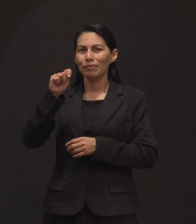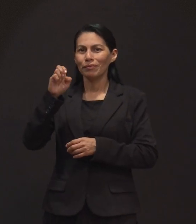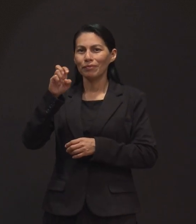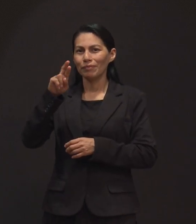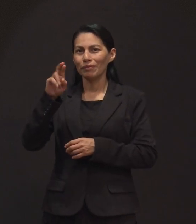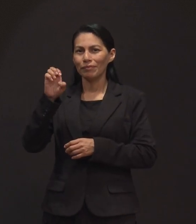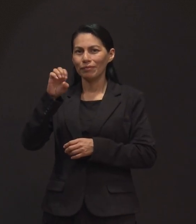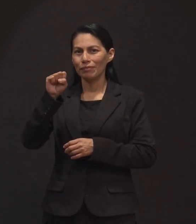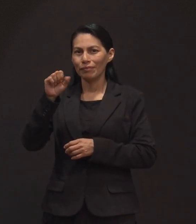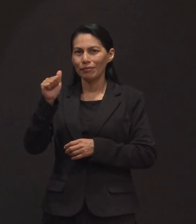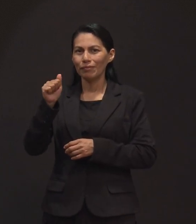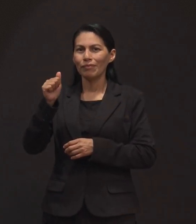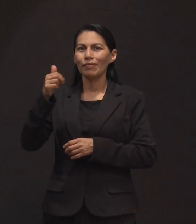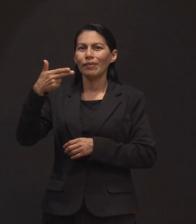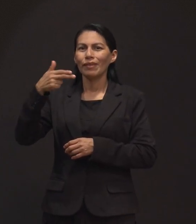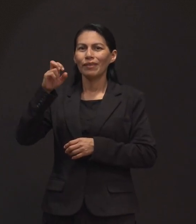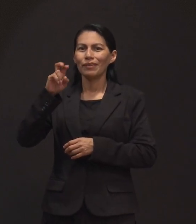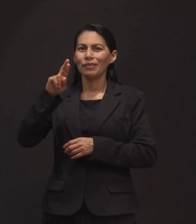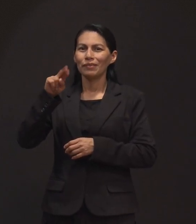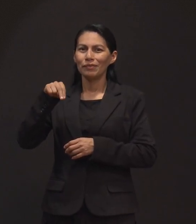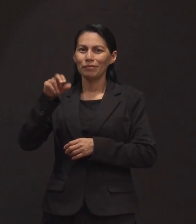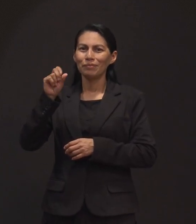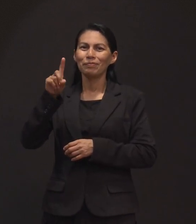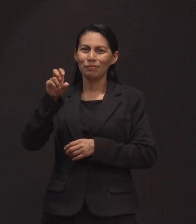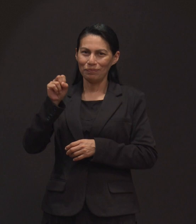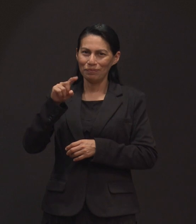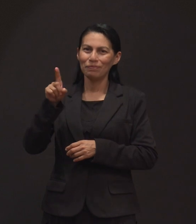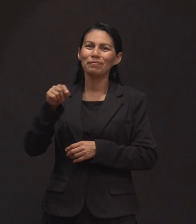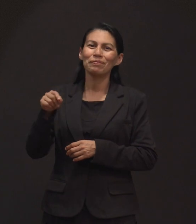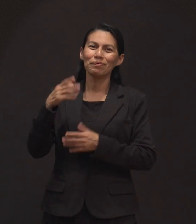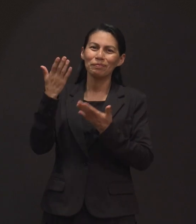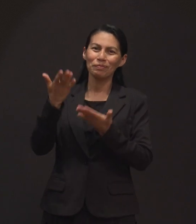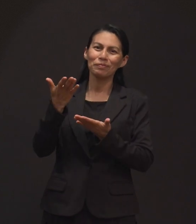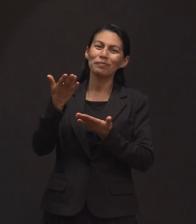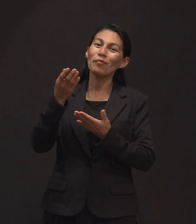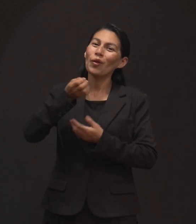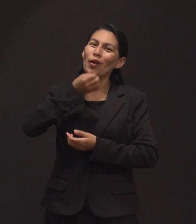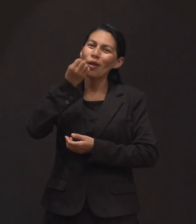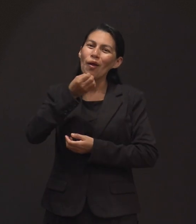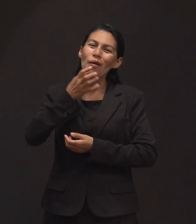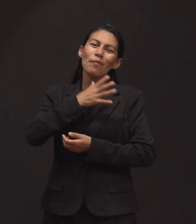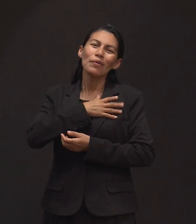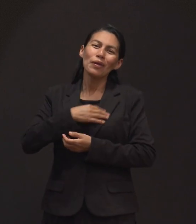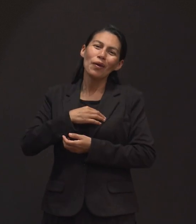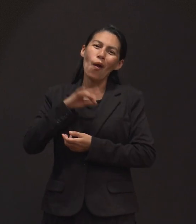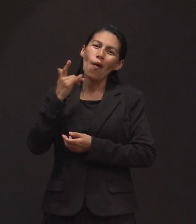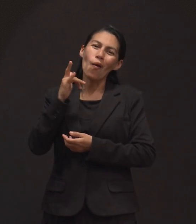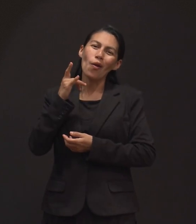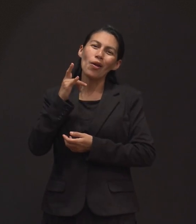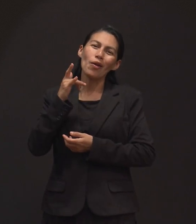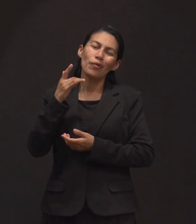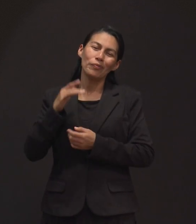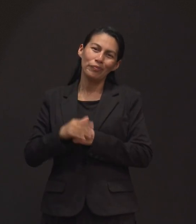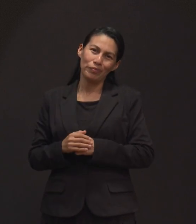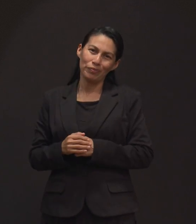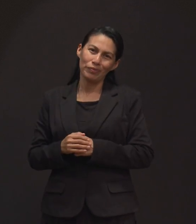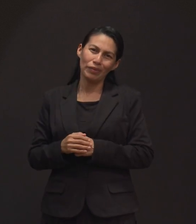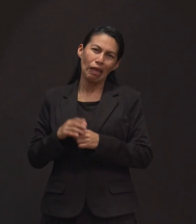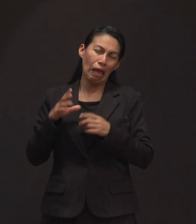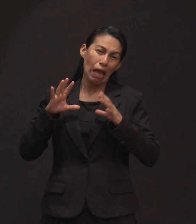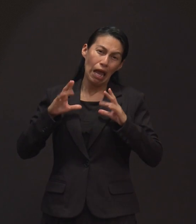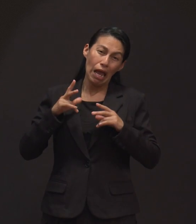noches. Pido que por favor sigan orando por mi hijo Julio César Vera. Julio César Vera, pues